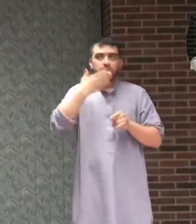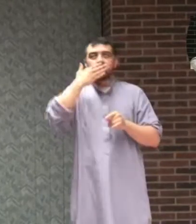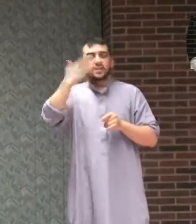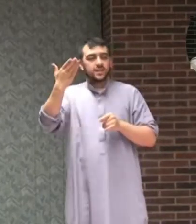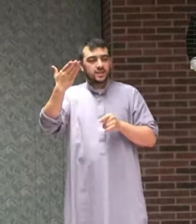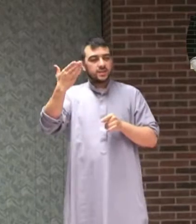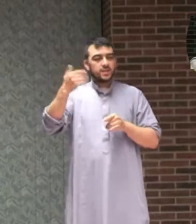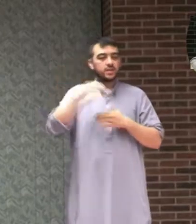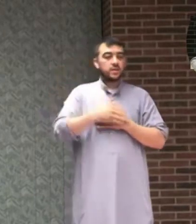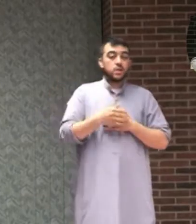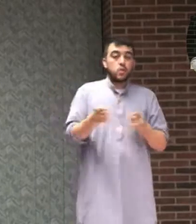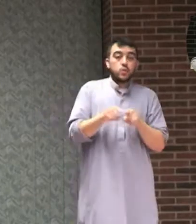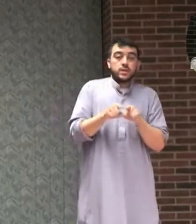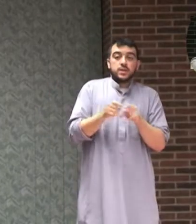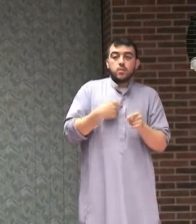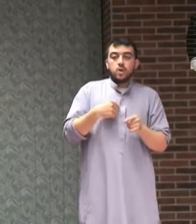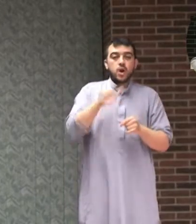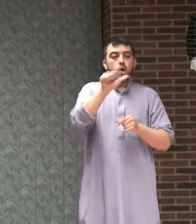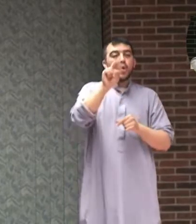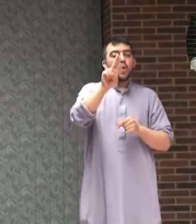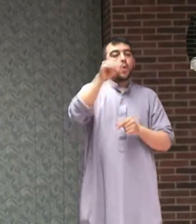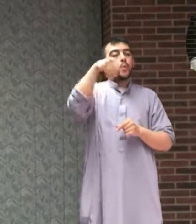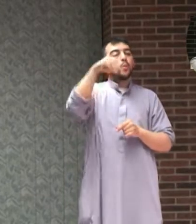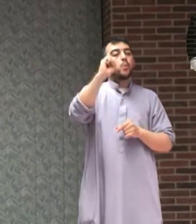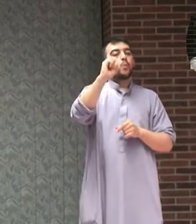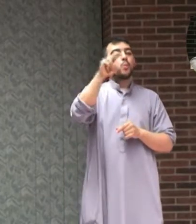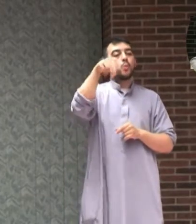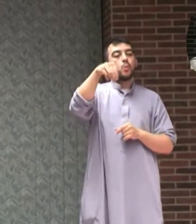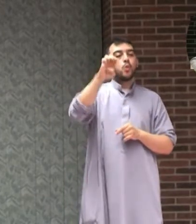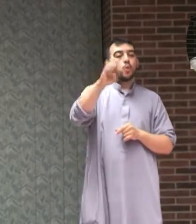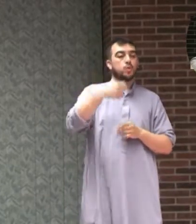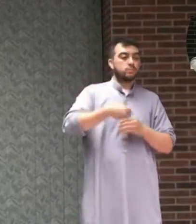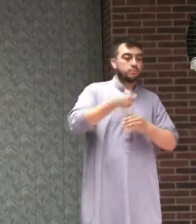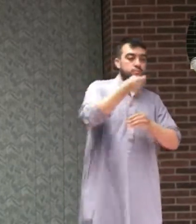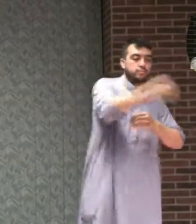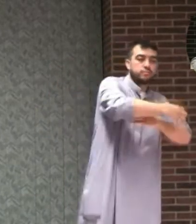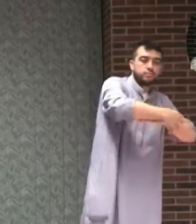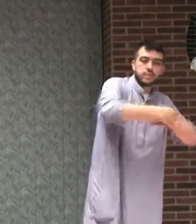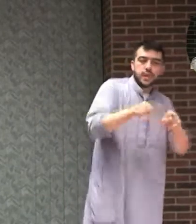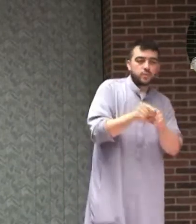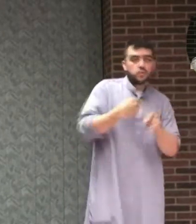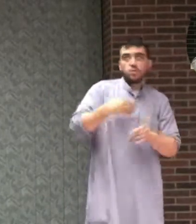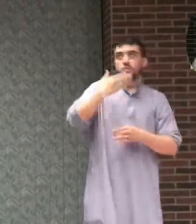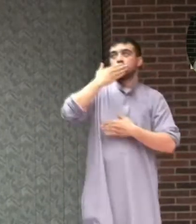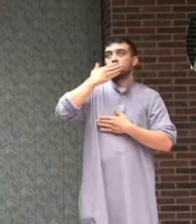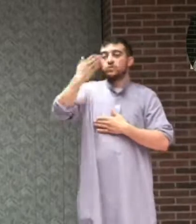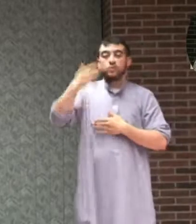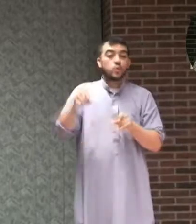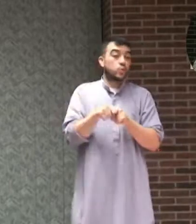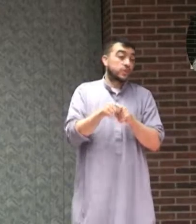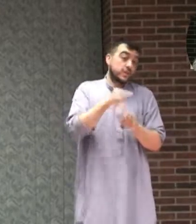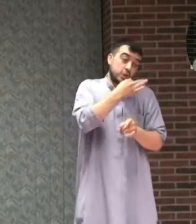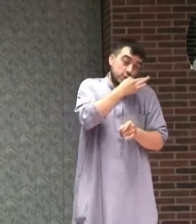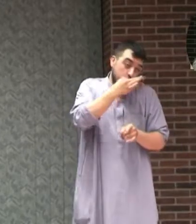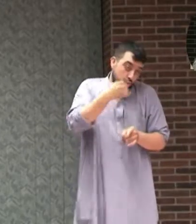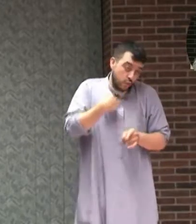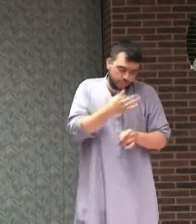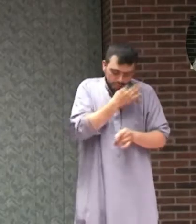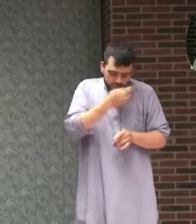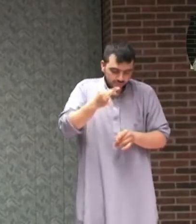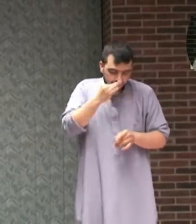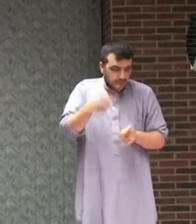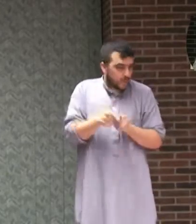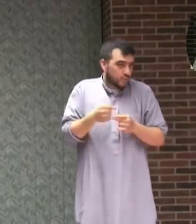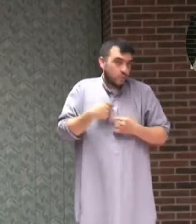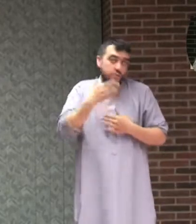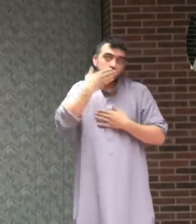par l'acte, c'est les zakawat, le fait de donner l'aumône. Ce qu'on entend par l'acte, c'est également le jeûne, tel que nous l'avons accompli durant